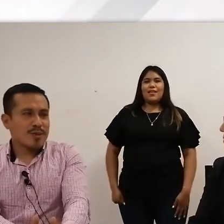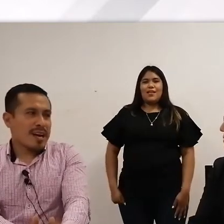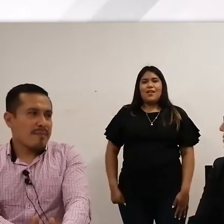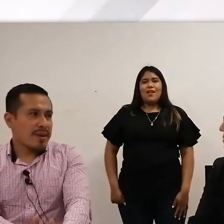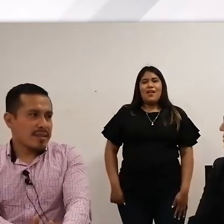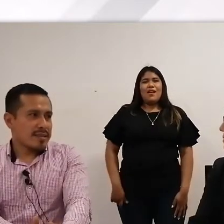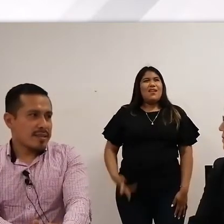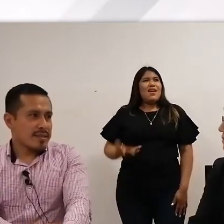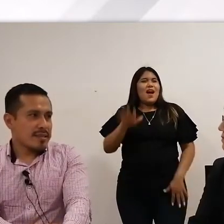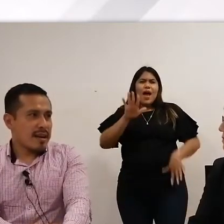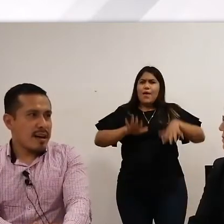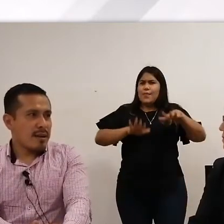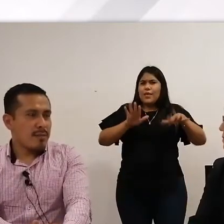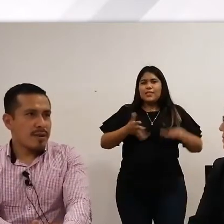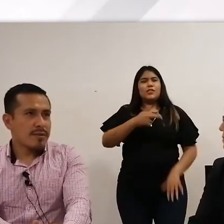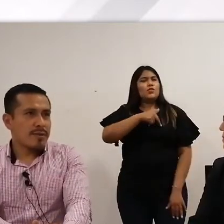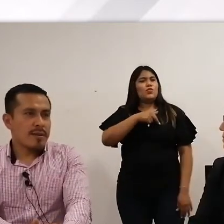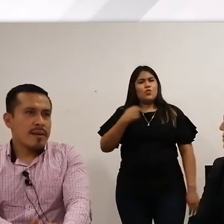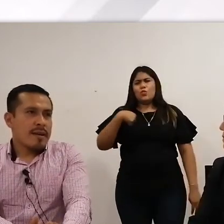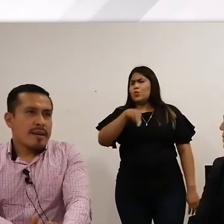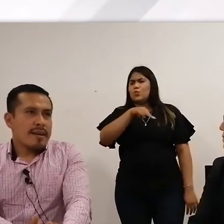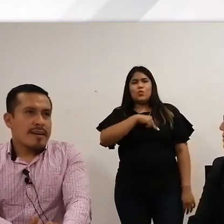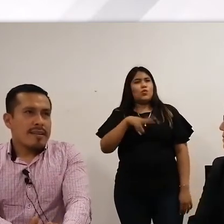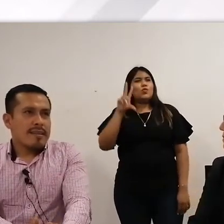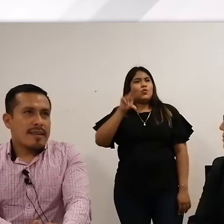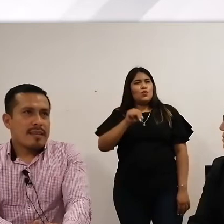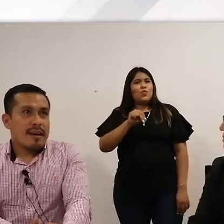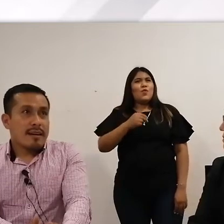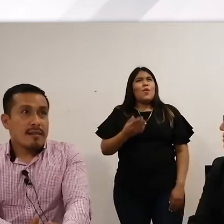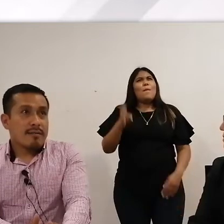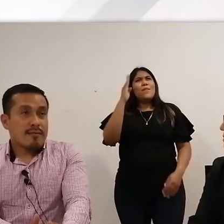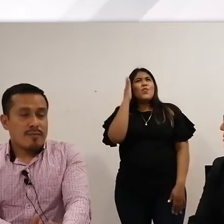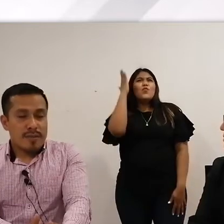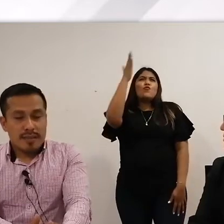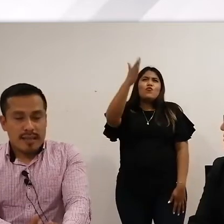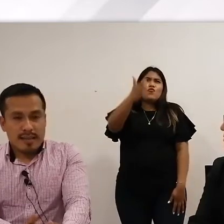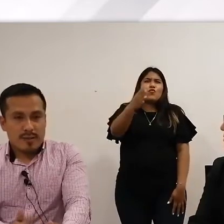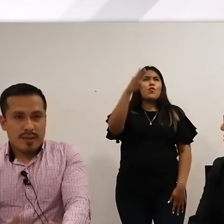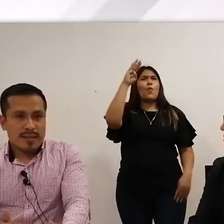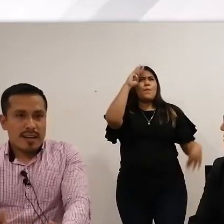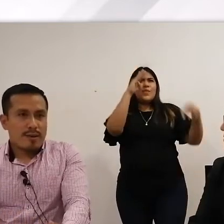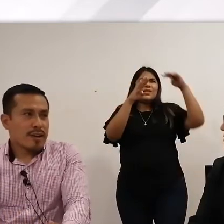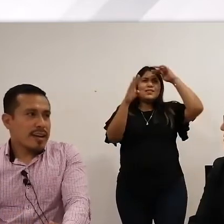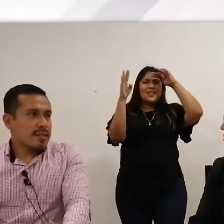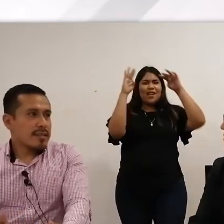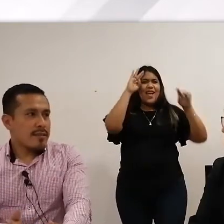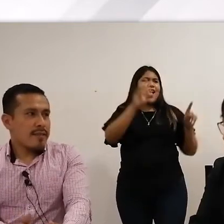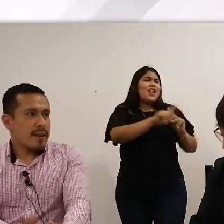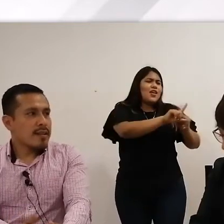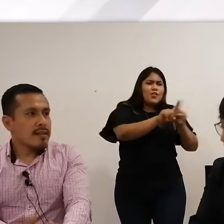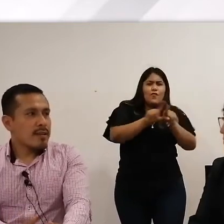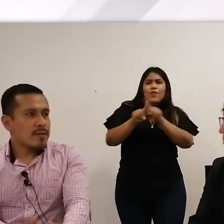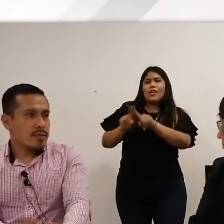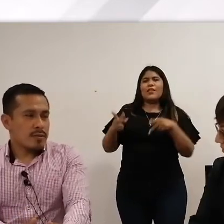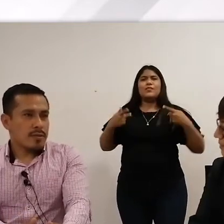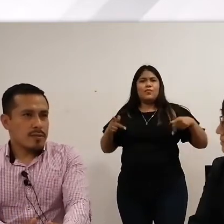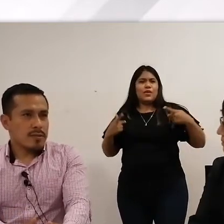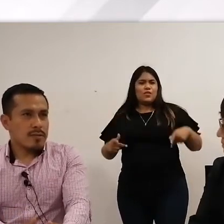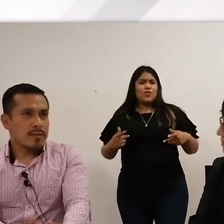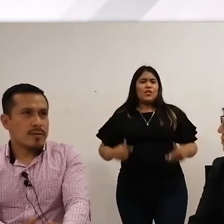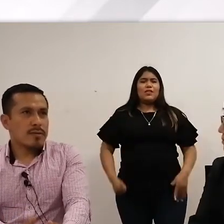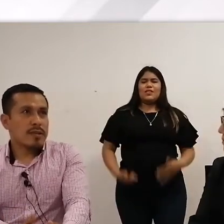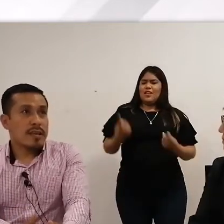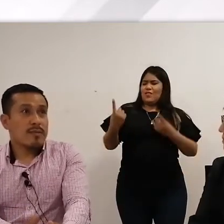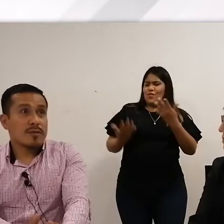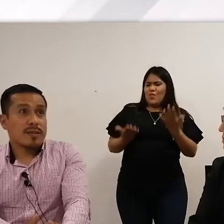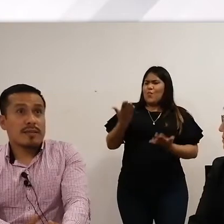No somos capaces, a lo mejor, de dar un vistazo hacia lo que es diferente a nosotros,